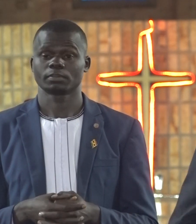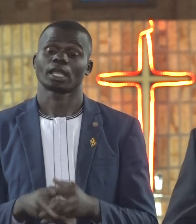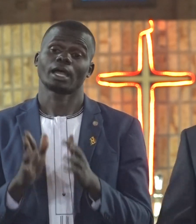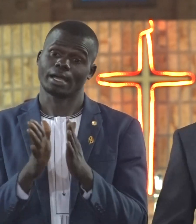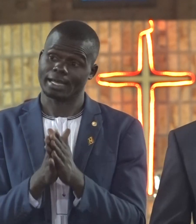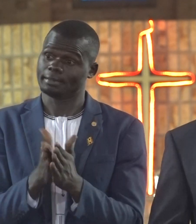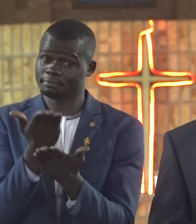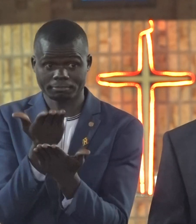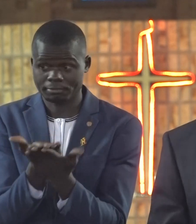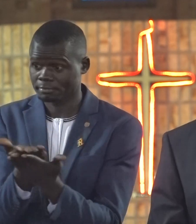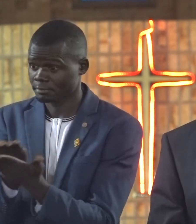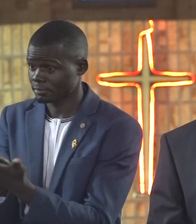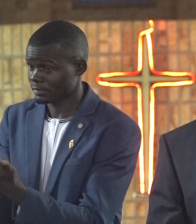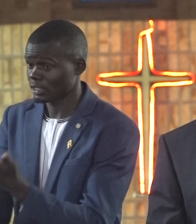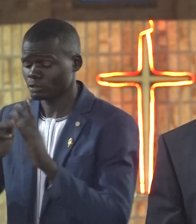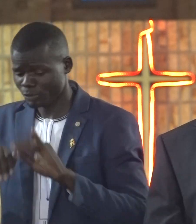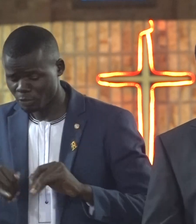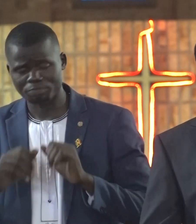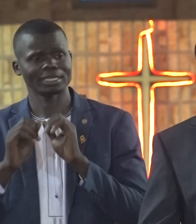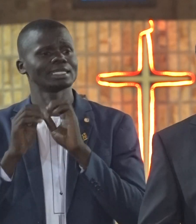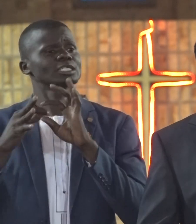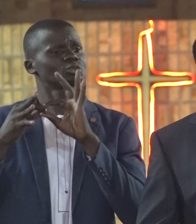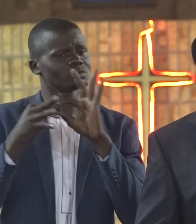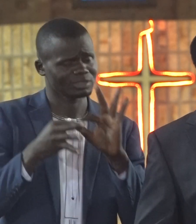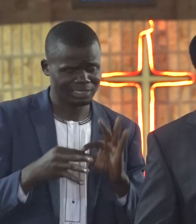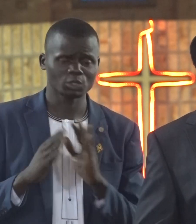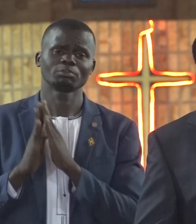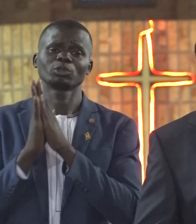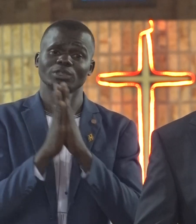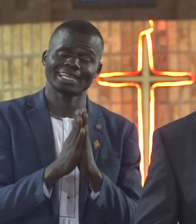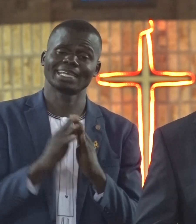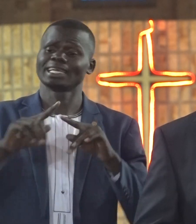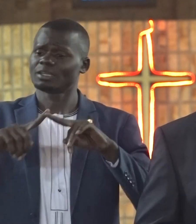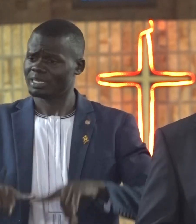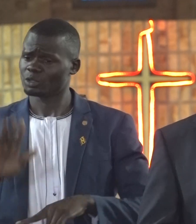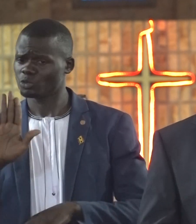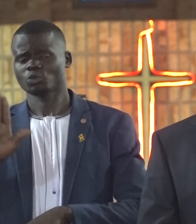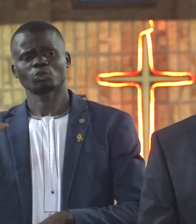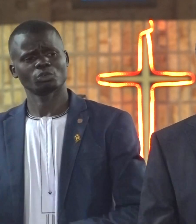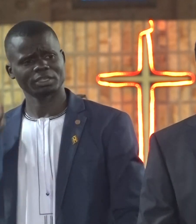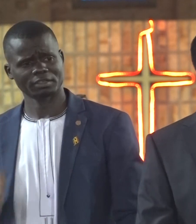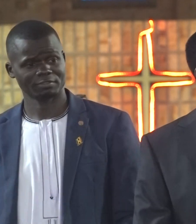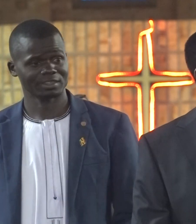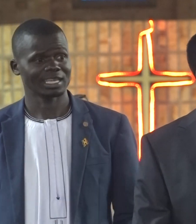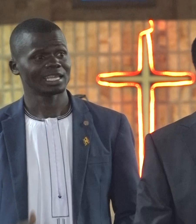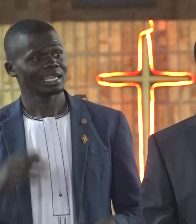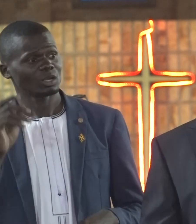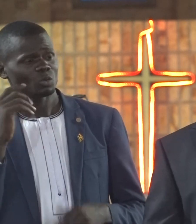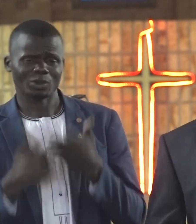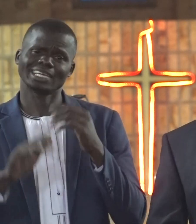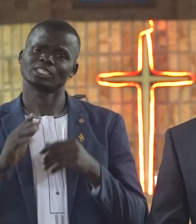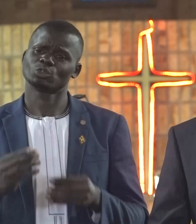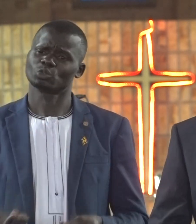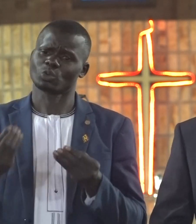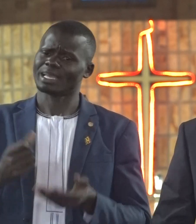Era mbasaba tunyweze obumu okusinziira ku bikolwa byaffe. Bwekyo kyokolola